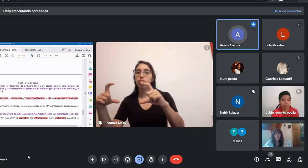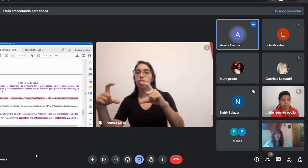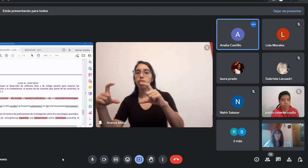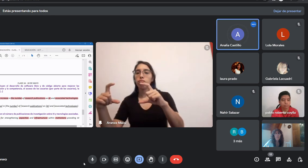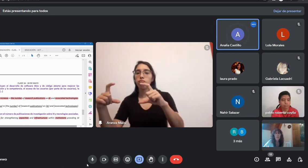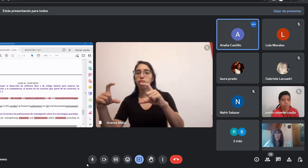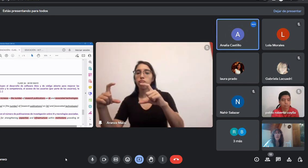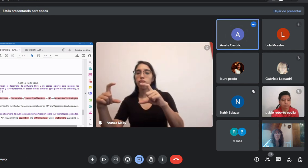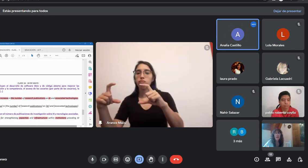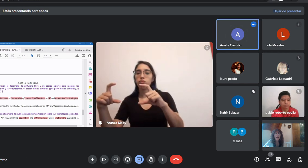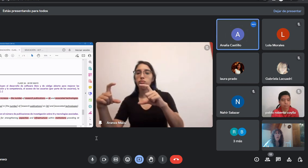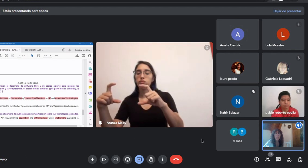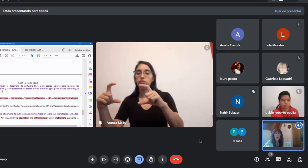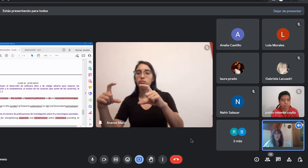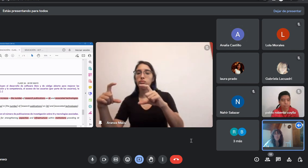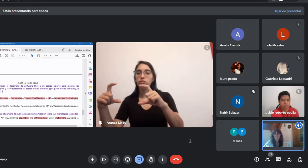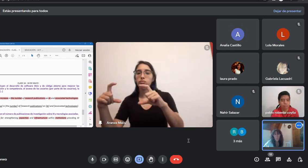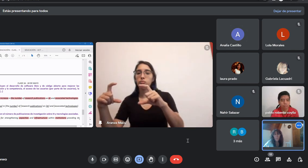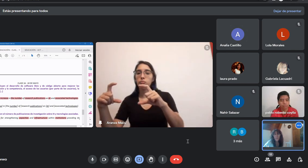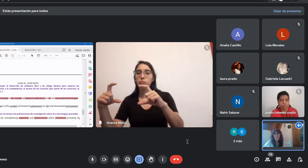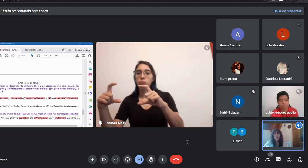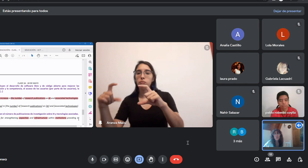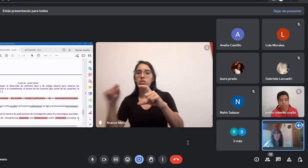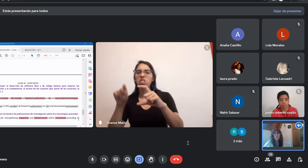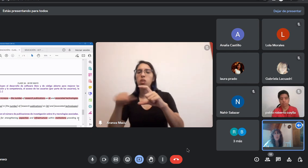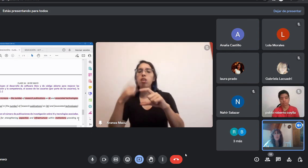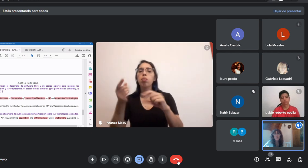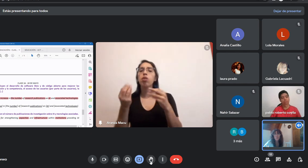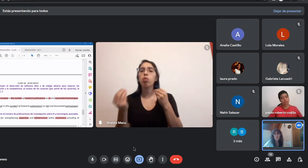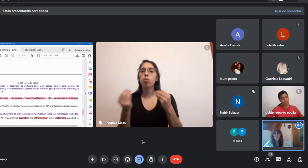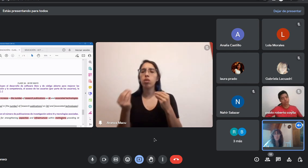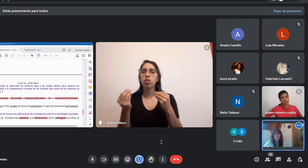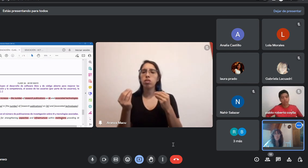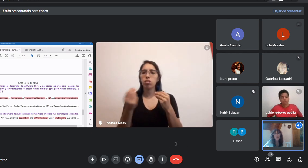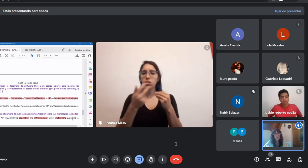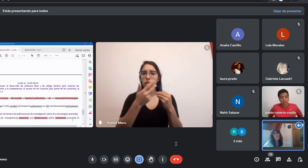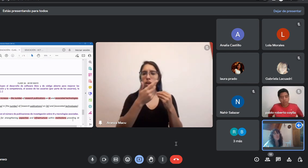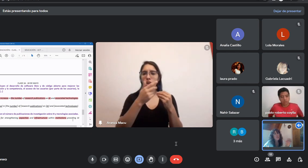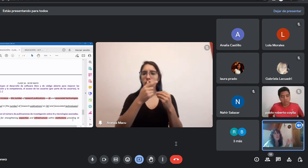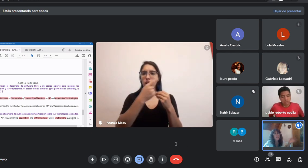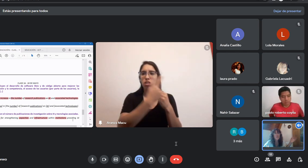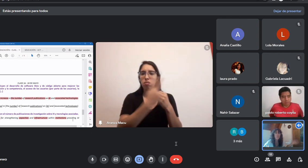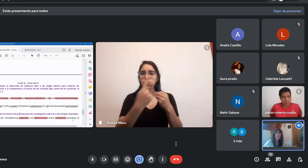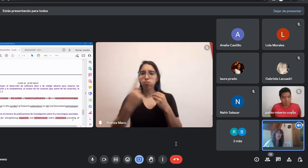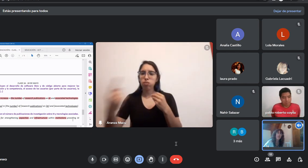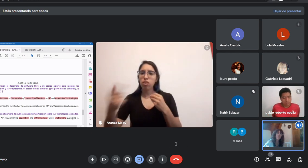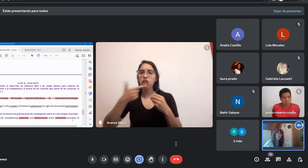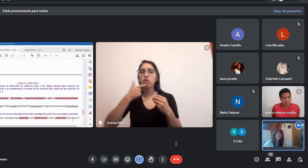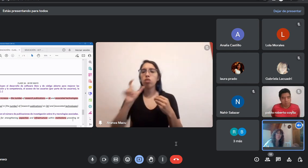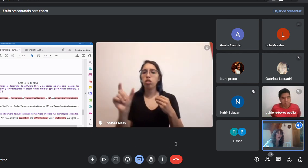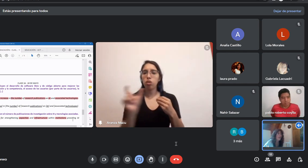Ahí. ¿Y acá cómo es? Tenemos tres sustantivos. ¿Son los tres están enumerados o hay